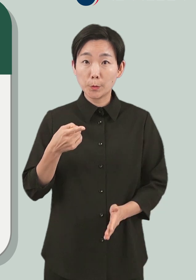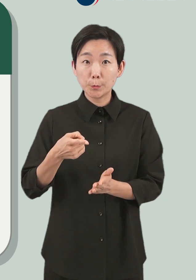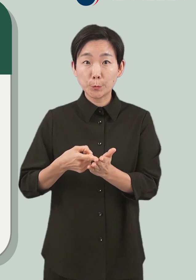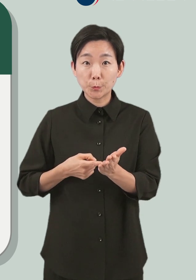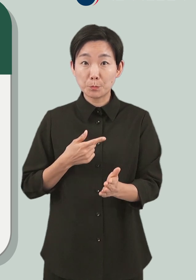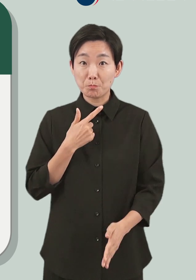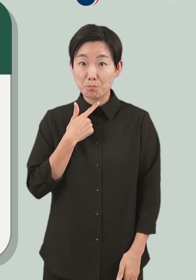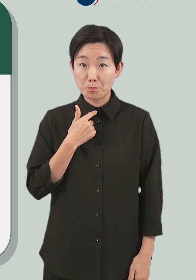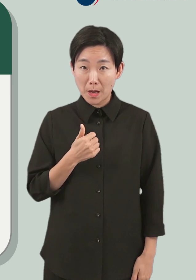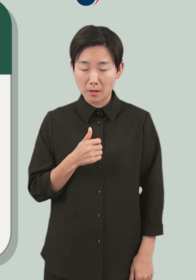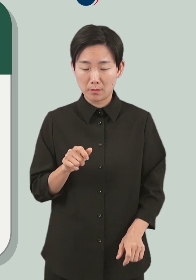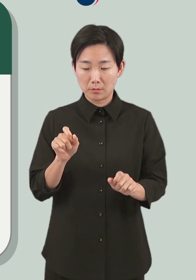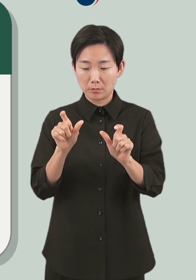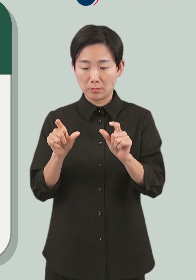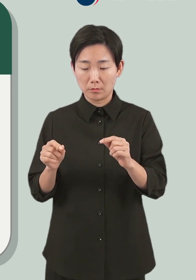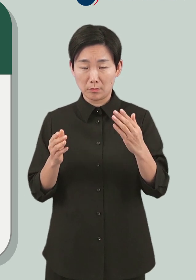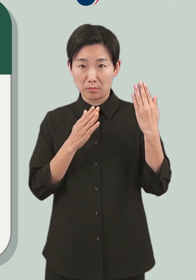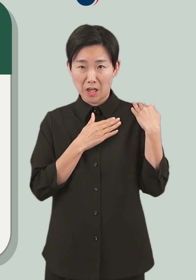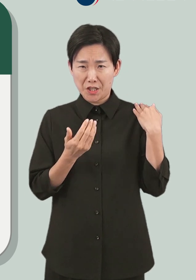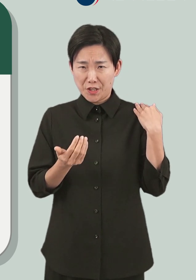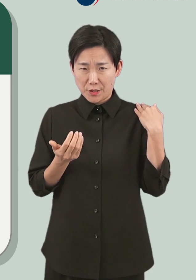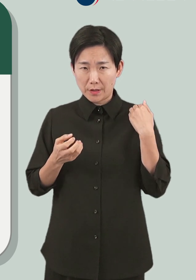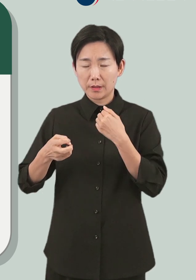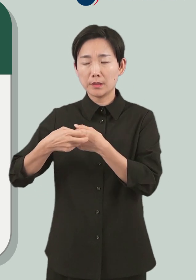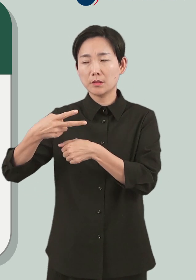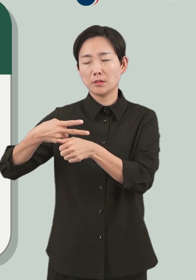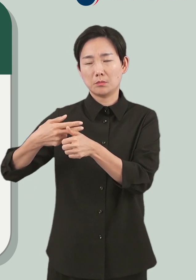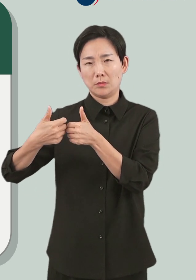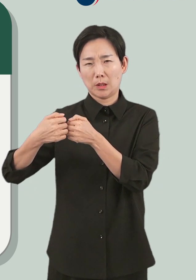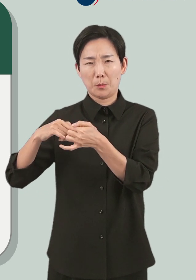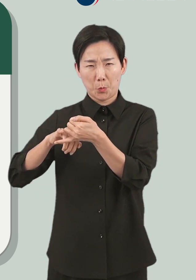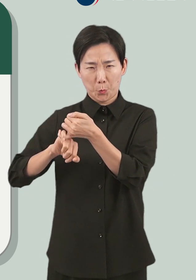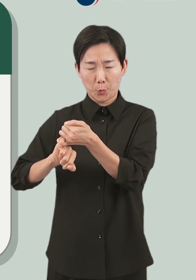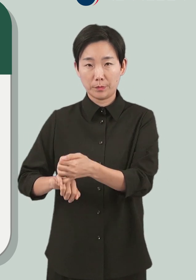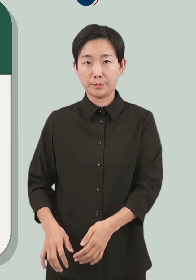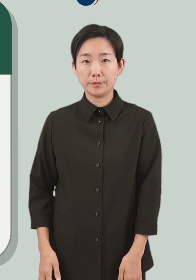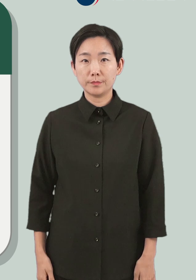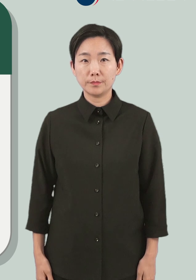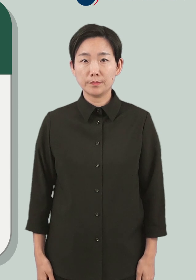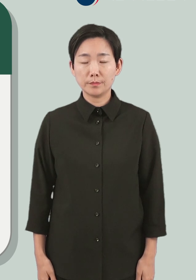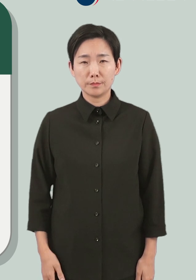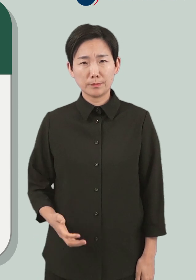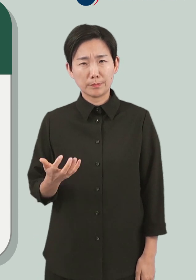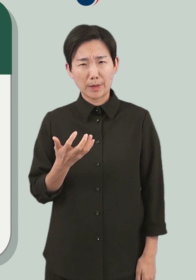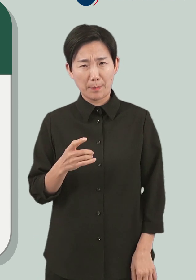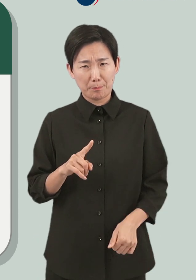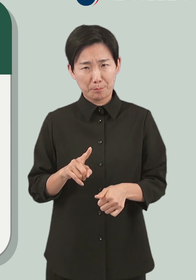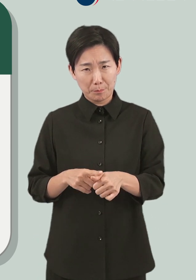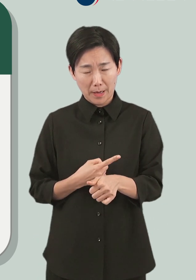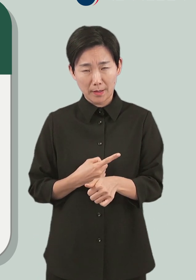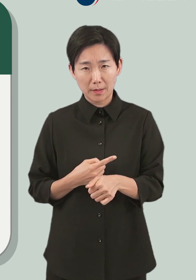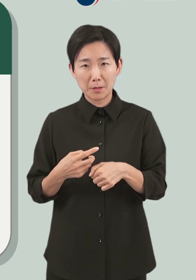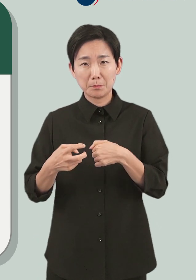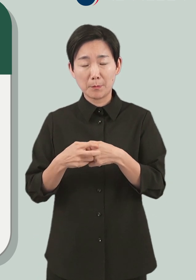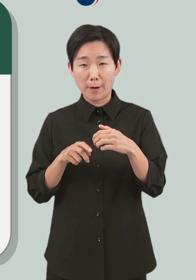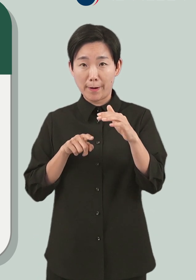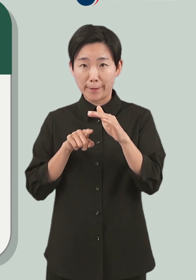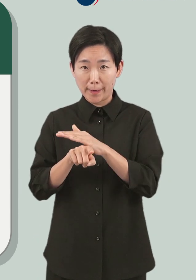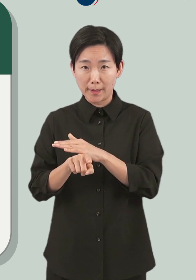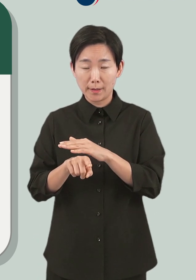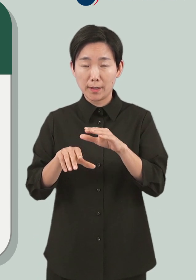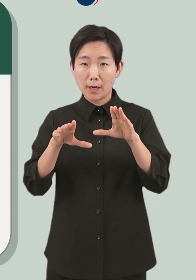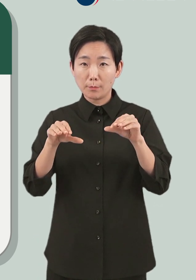있습니다. 특별히 예민한 사람 또는 최근에 수술 경험이 있는 경우는 본 의료기기를 사용하기 전에